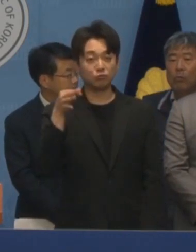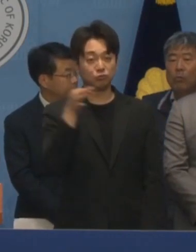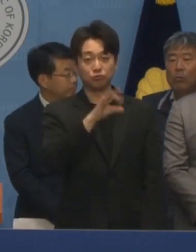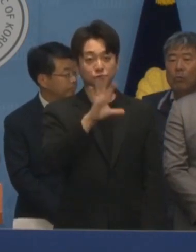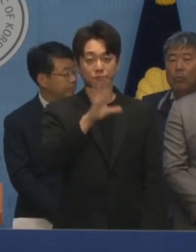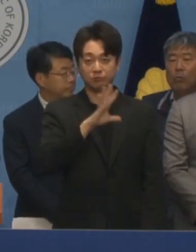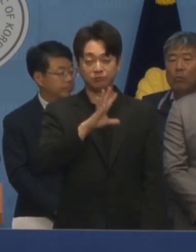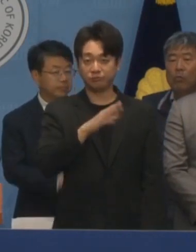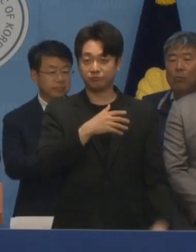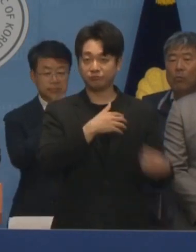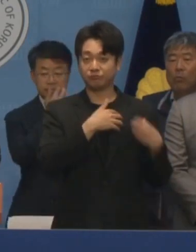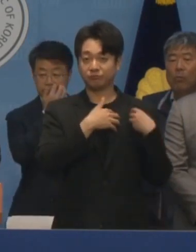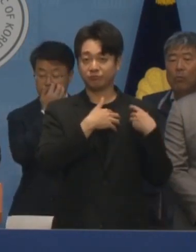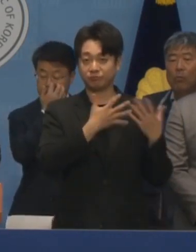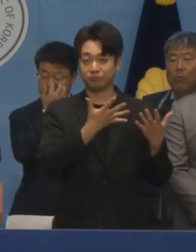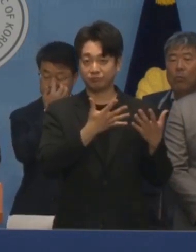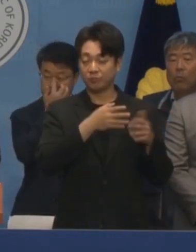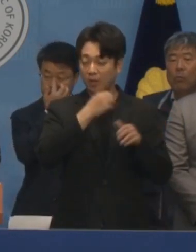가 있습니다.